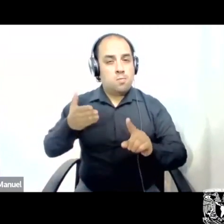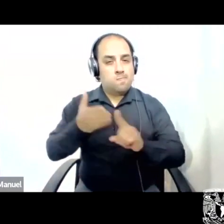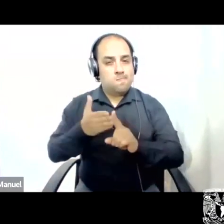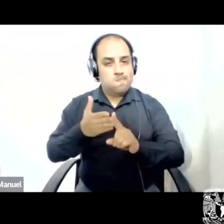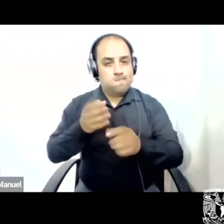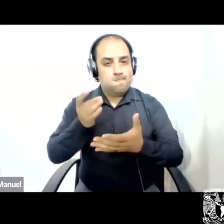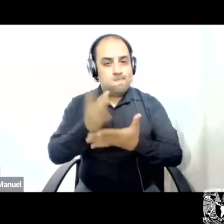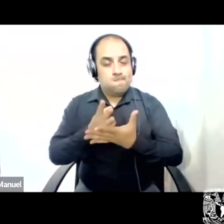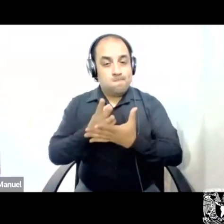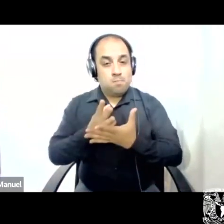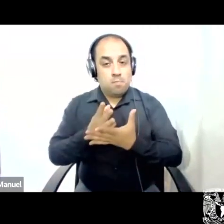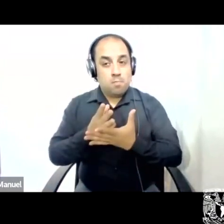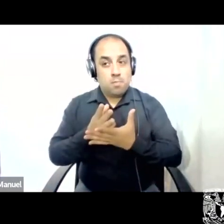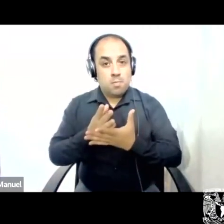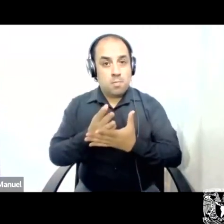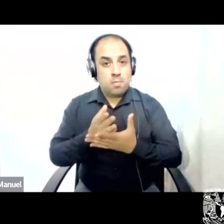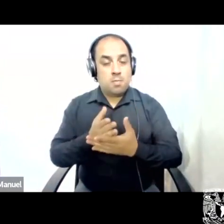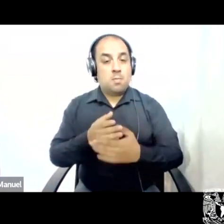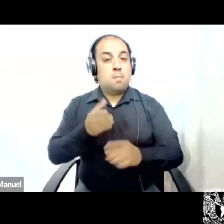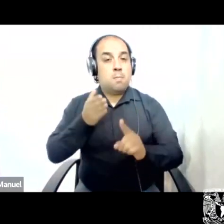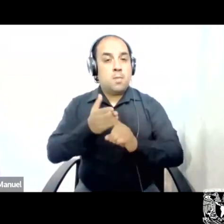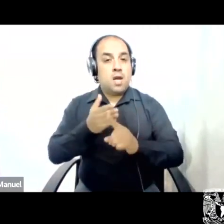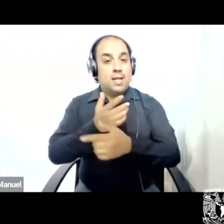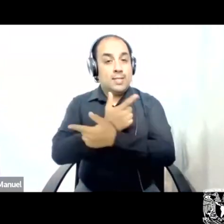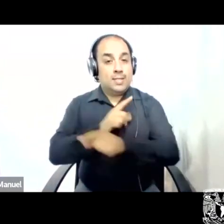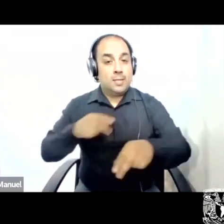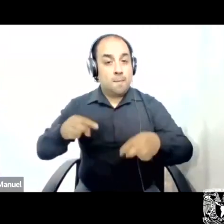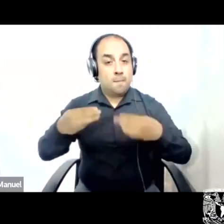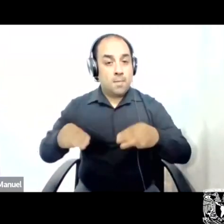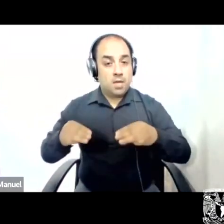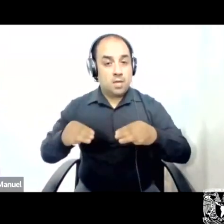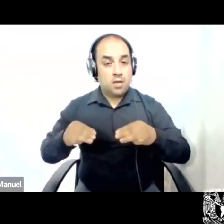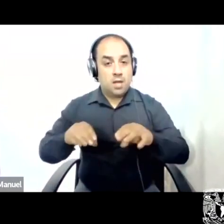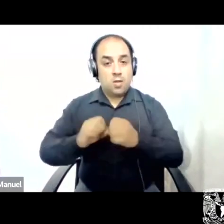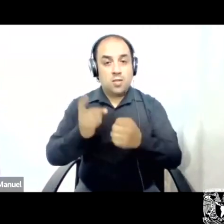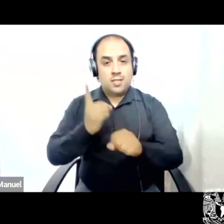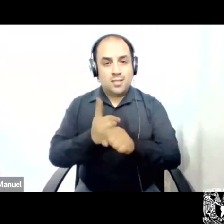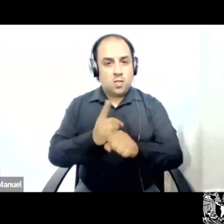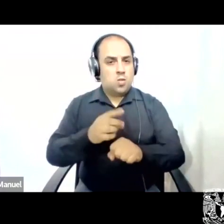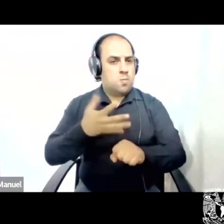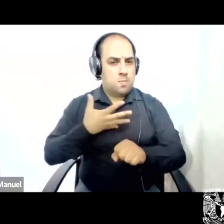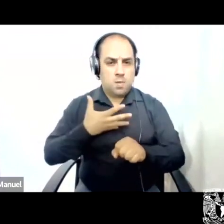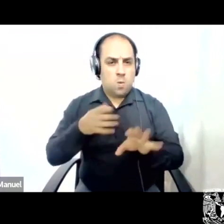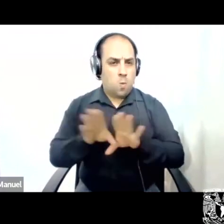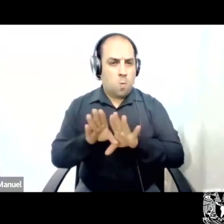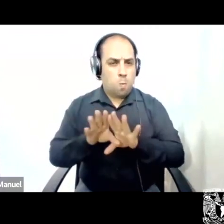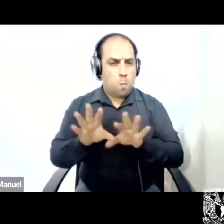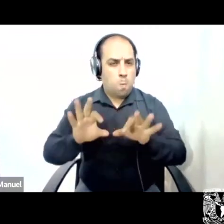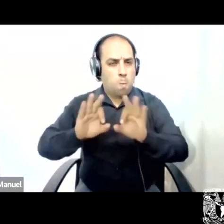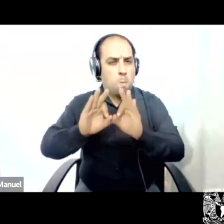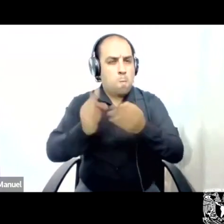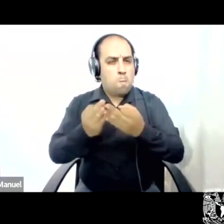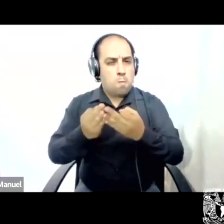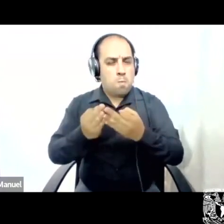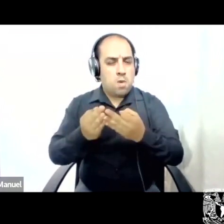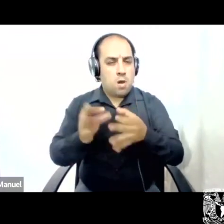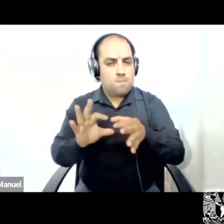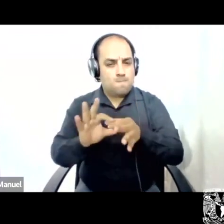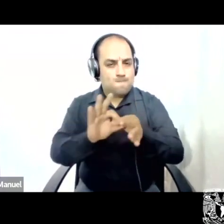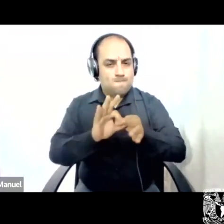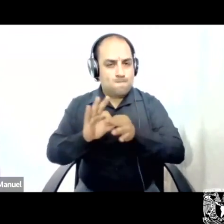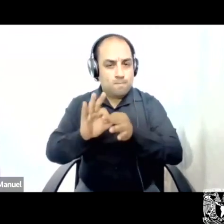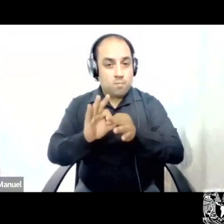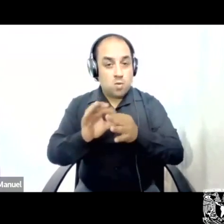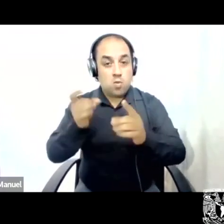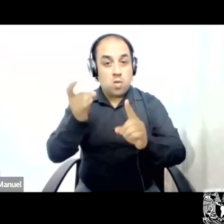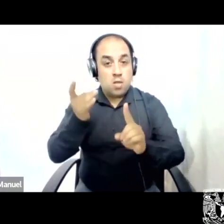del libre mercado. Tanto la sociedad no va a existir como organismo conjunto, y solo va a existir el